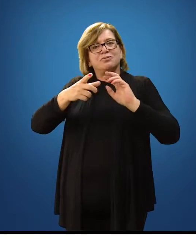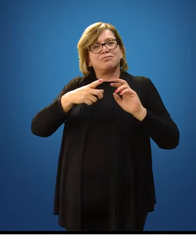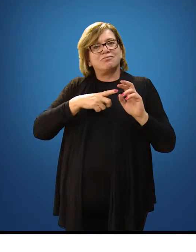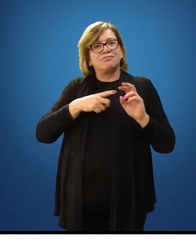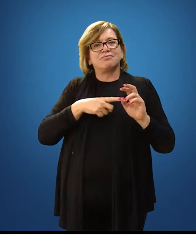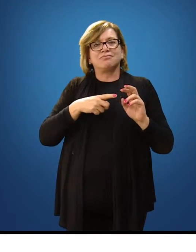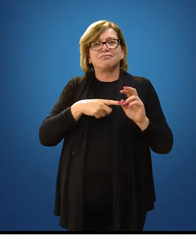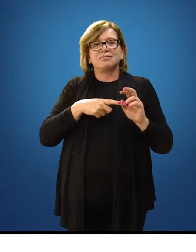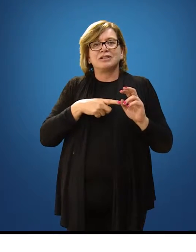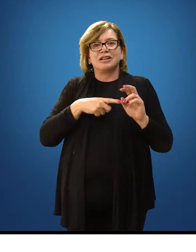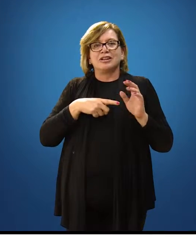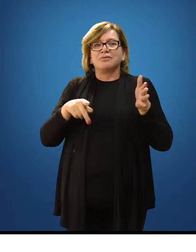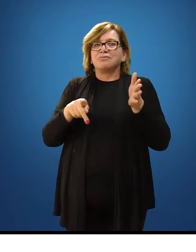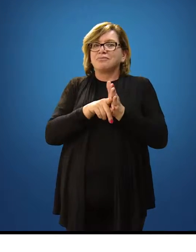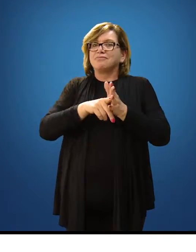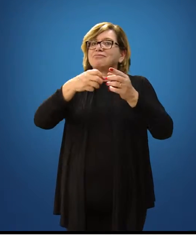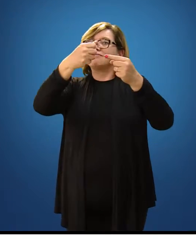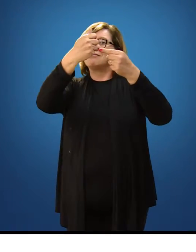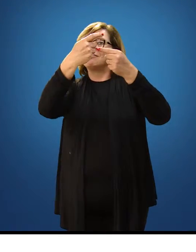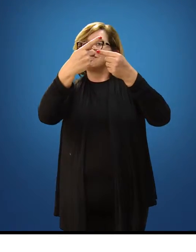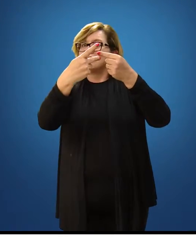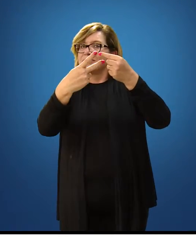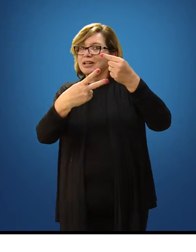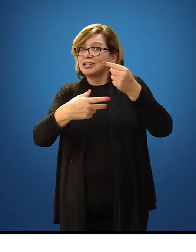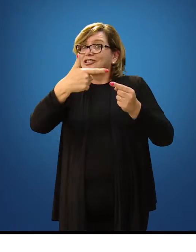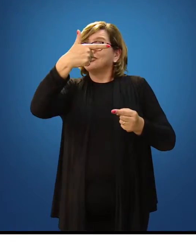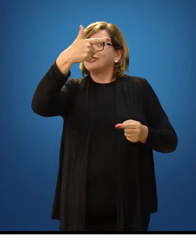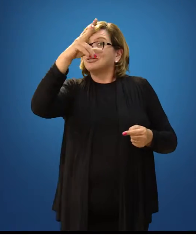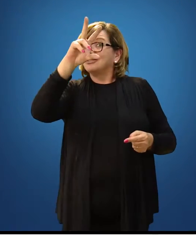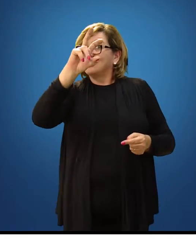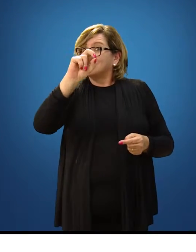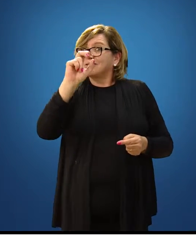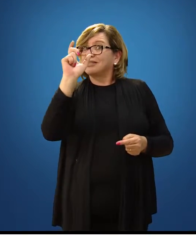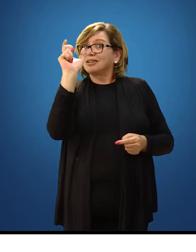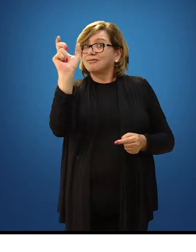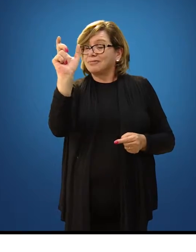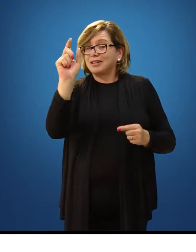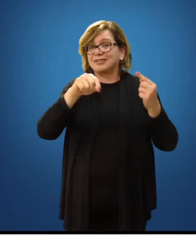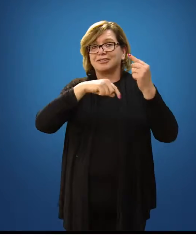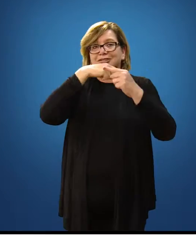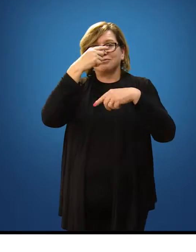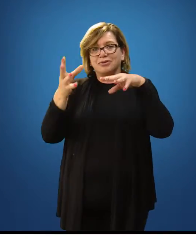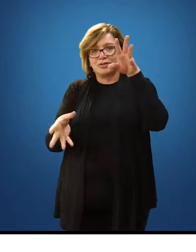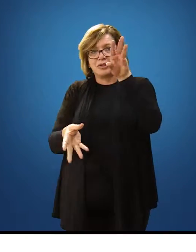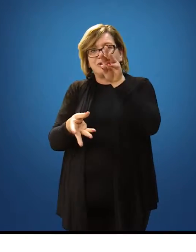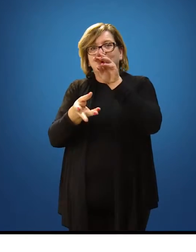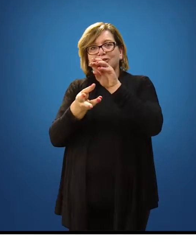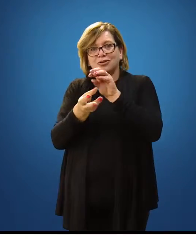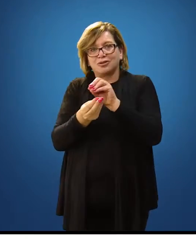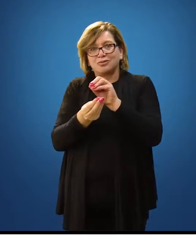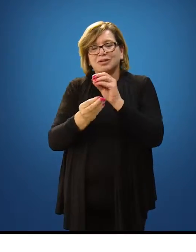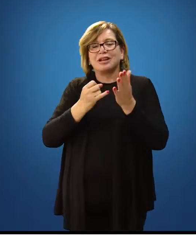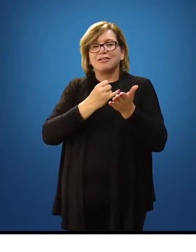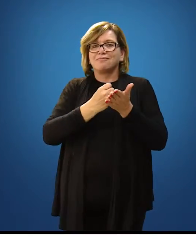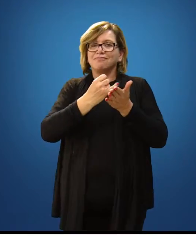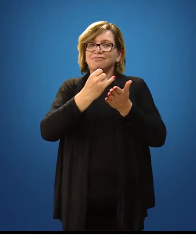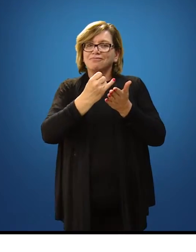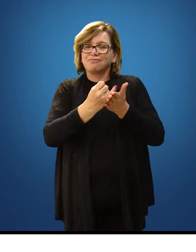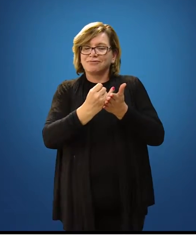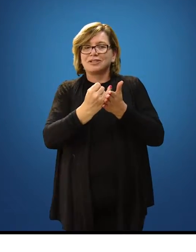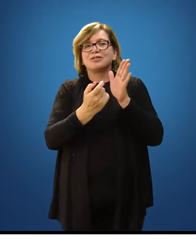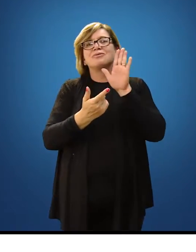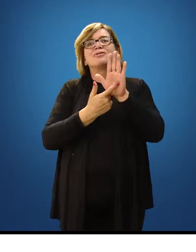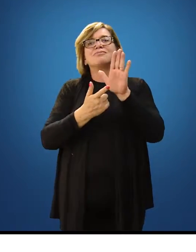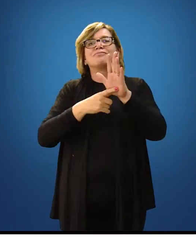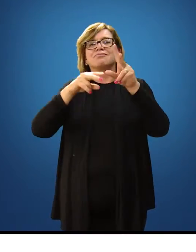das características e do padrão 250 palavras. Depois do resumo tem introdução,